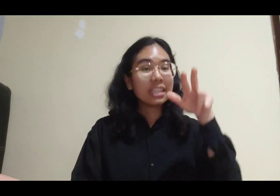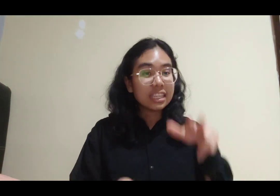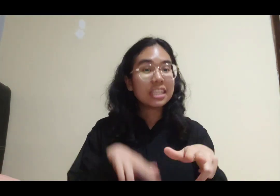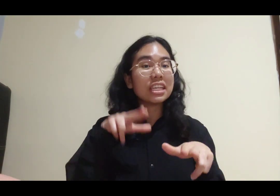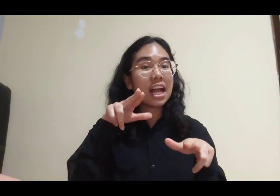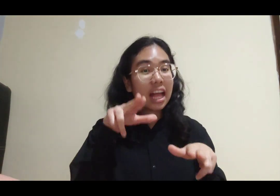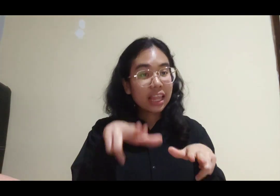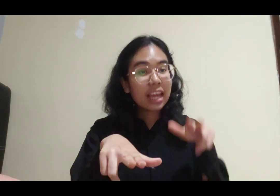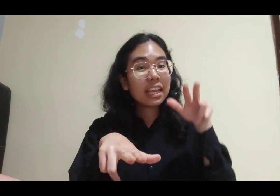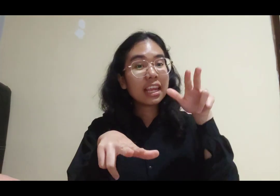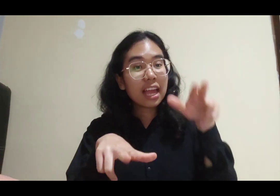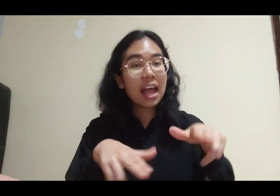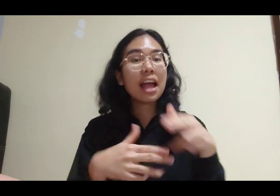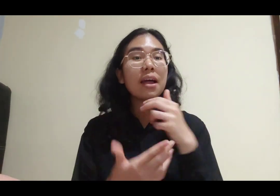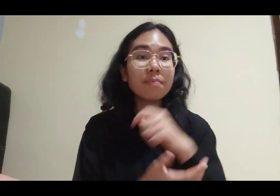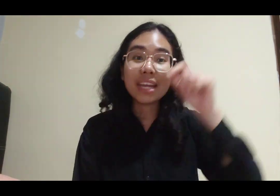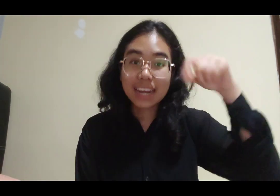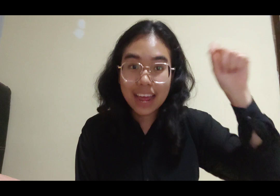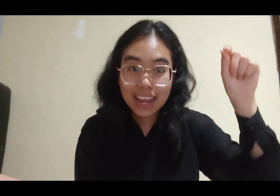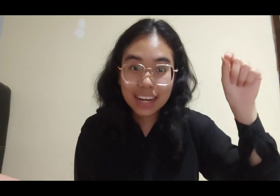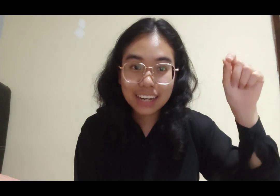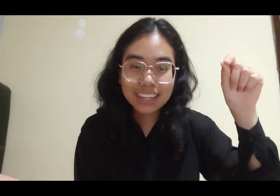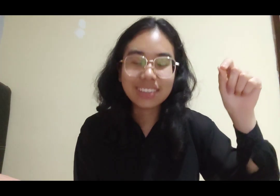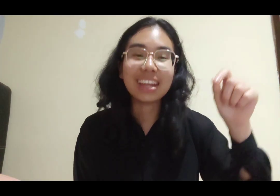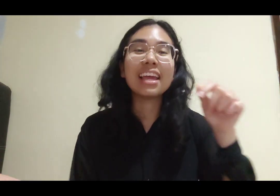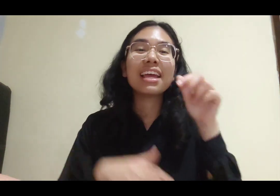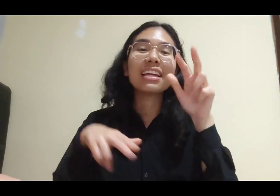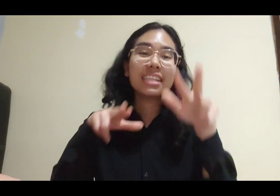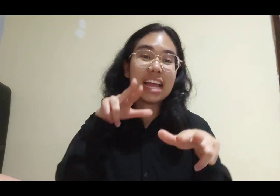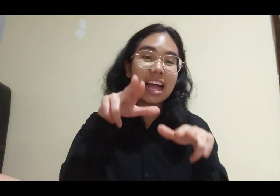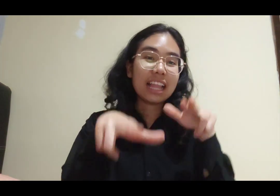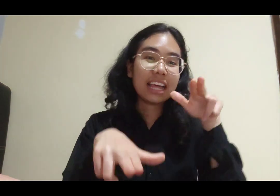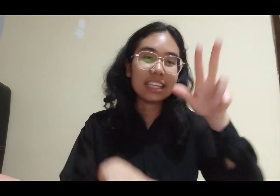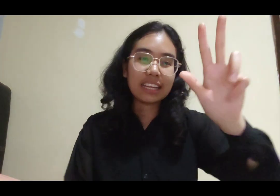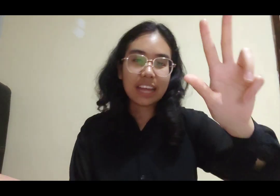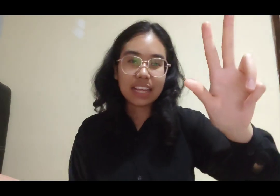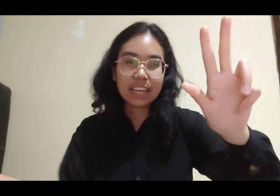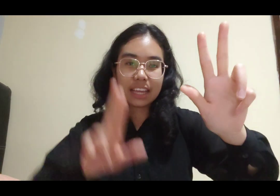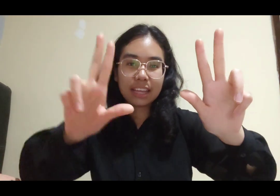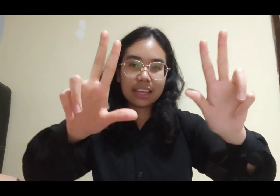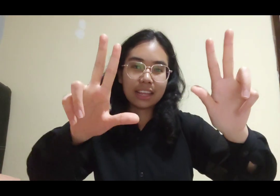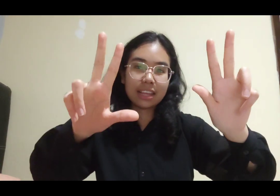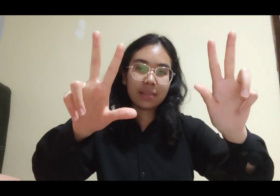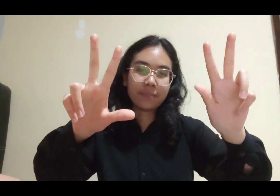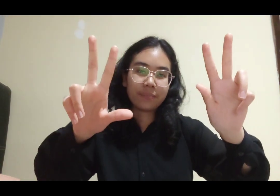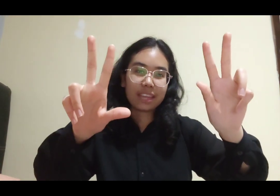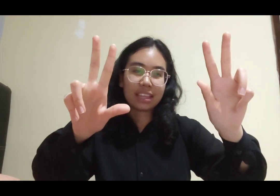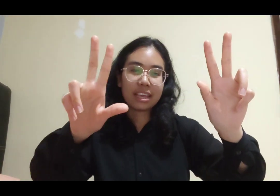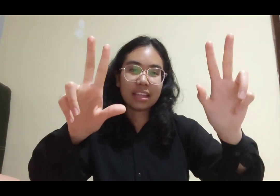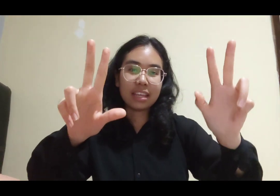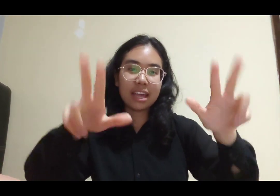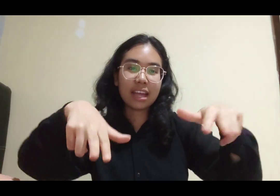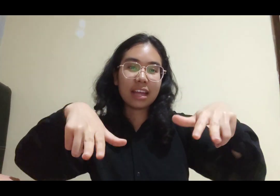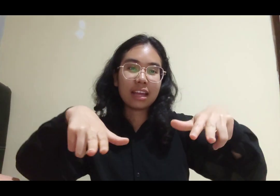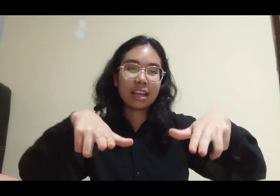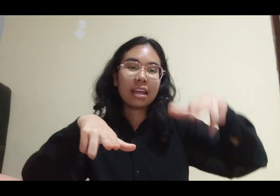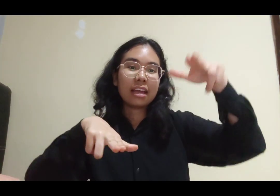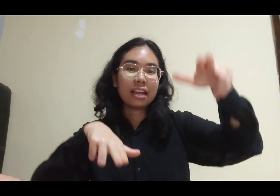ke jalan yang benar. Jalan. Jadi tangannya ini kayak 3.